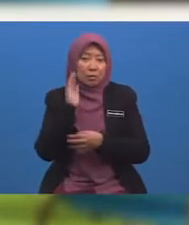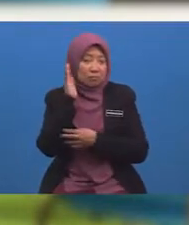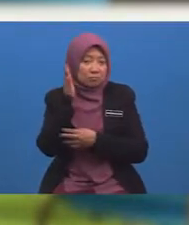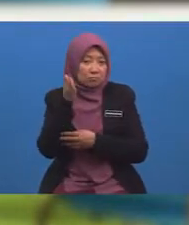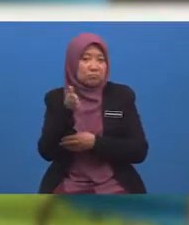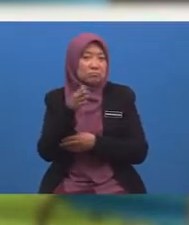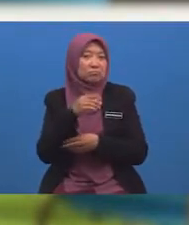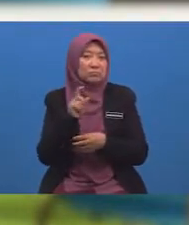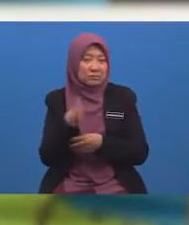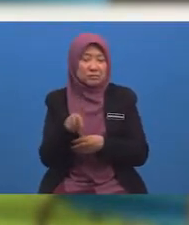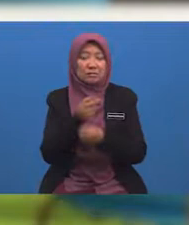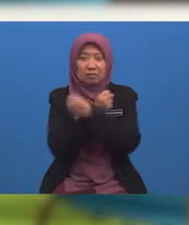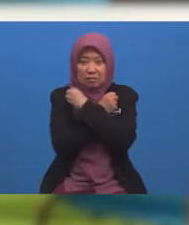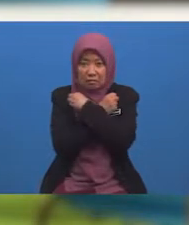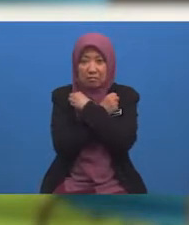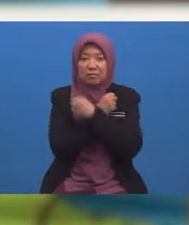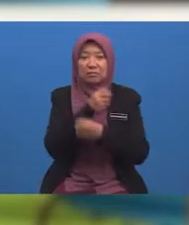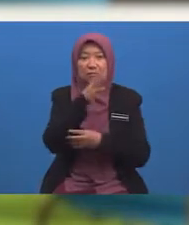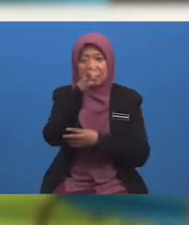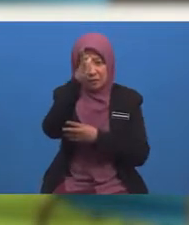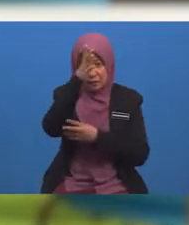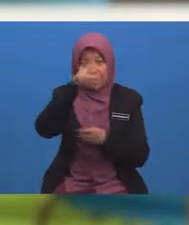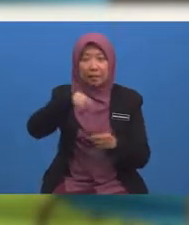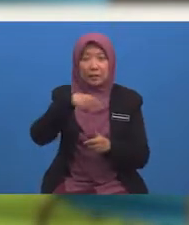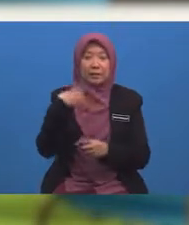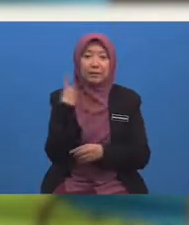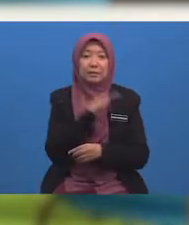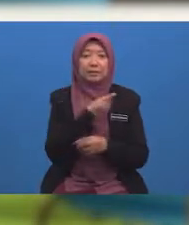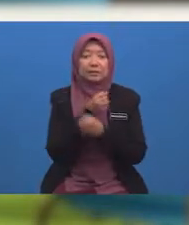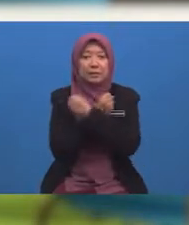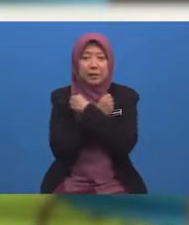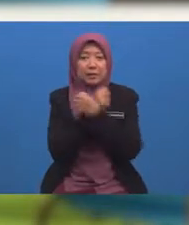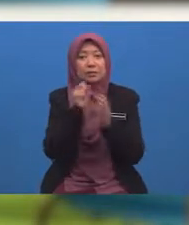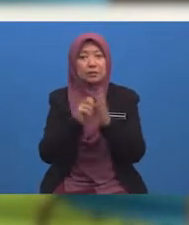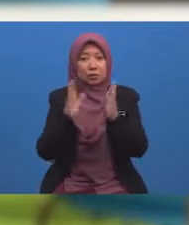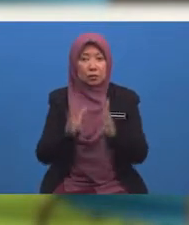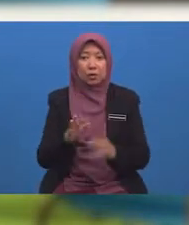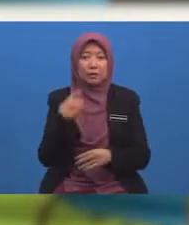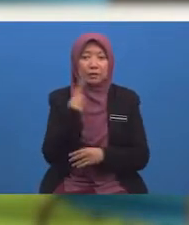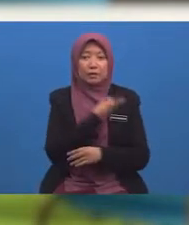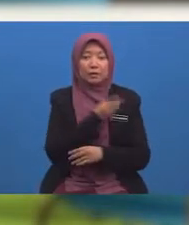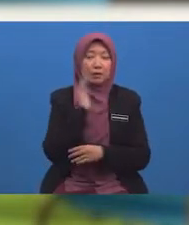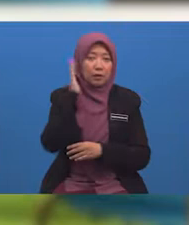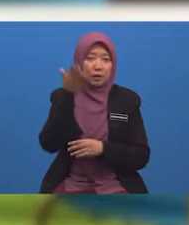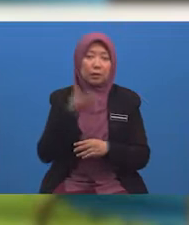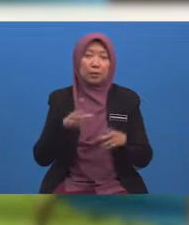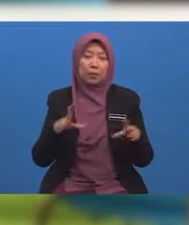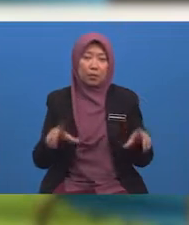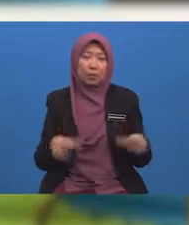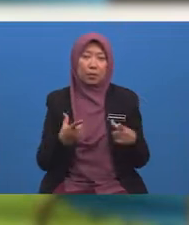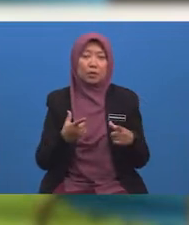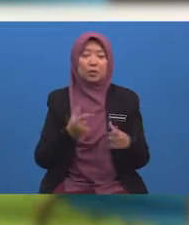kedua-duanya. Apabila kita sayang ke seseorang, kita akan melakukan